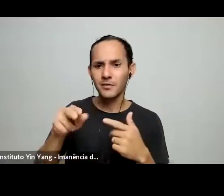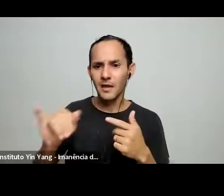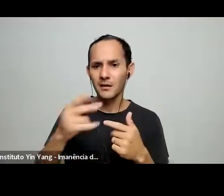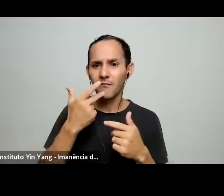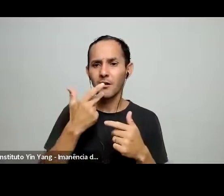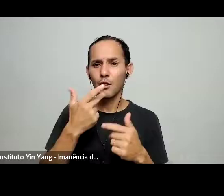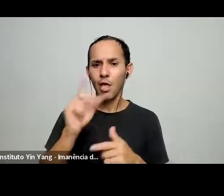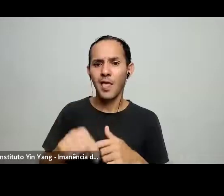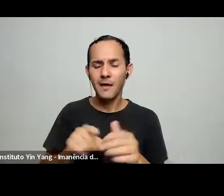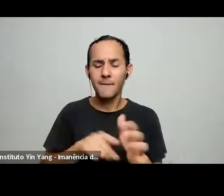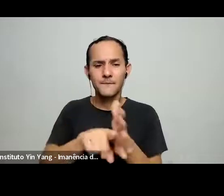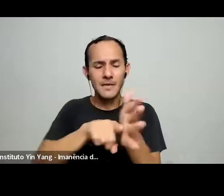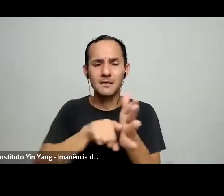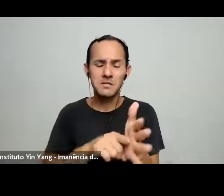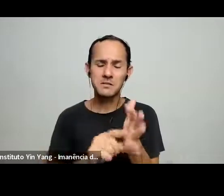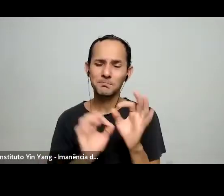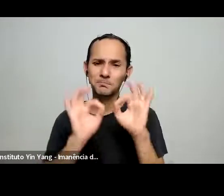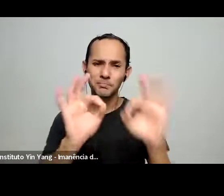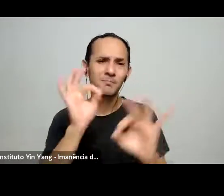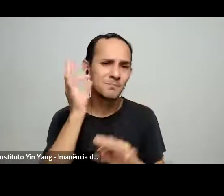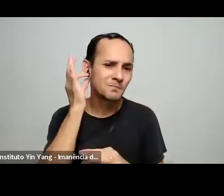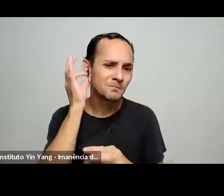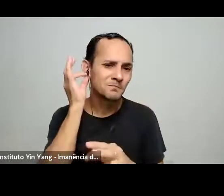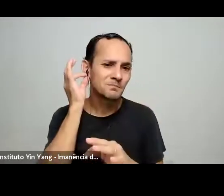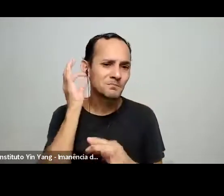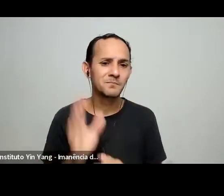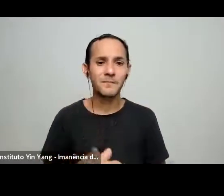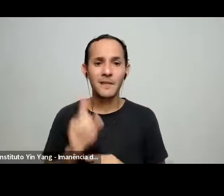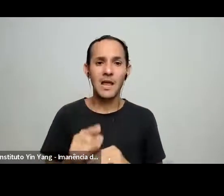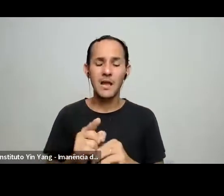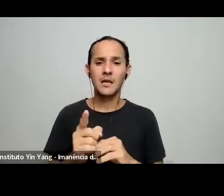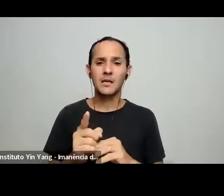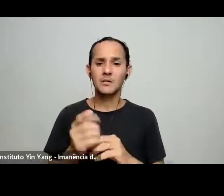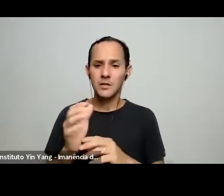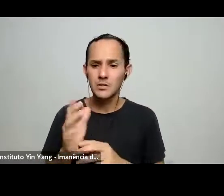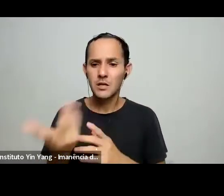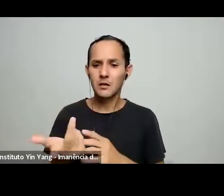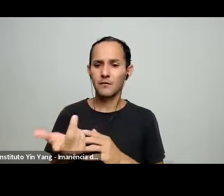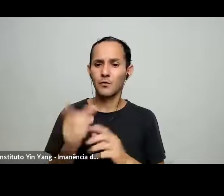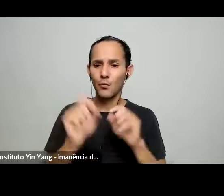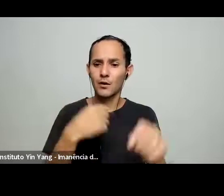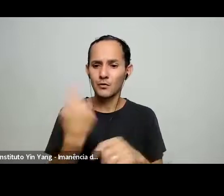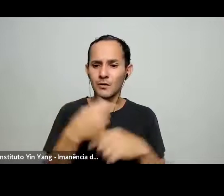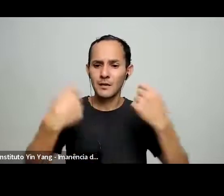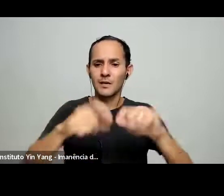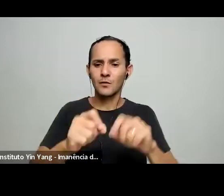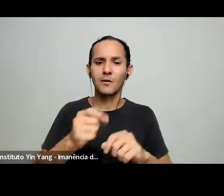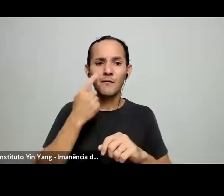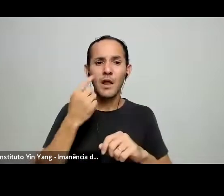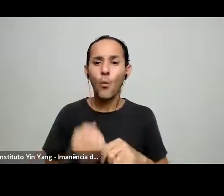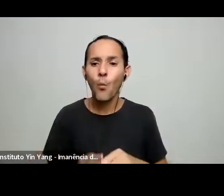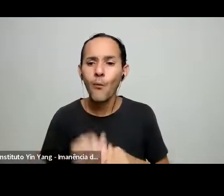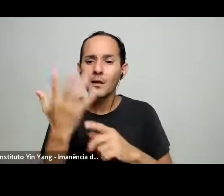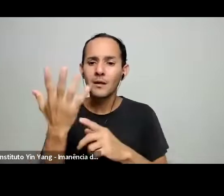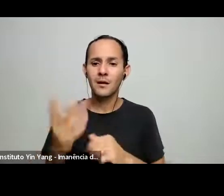pesquisa de ponta, né, de nível realmente científico, qualitativo, quantitativo, nós precisamos achar esses números e